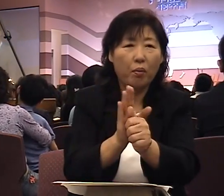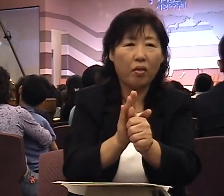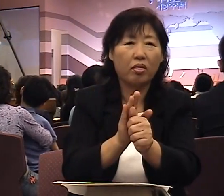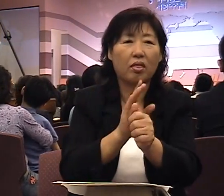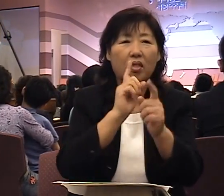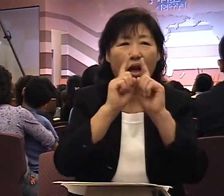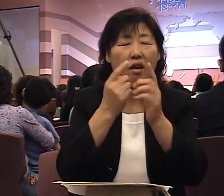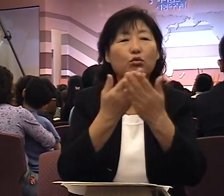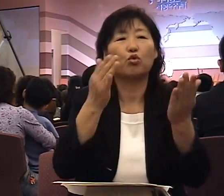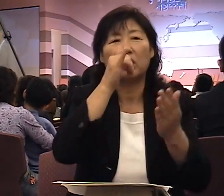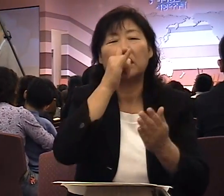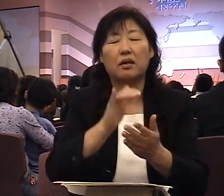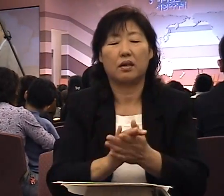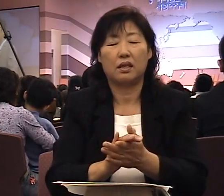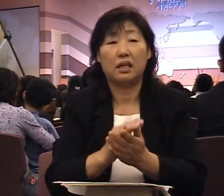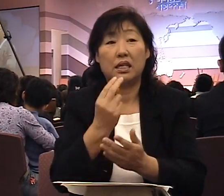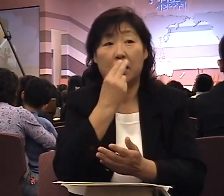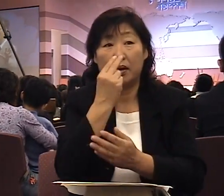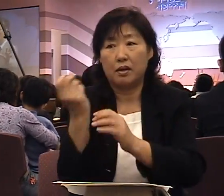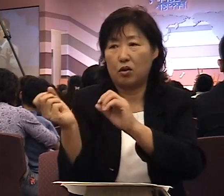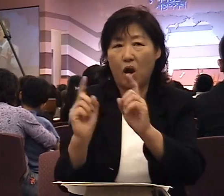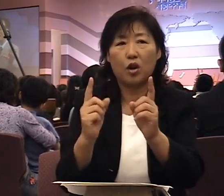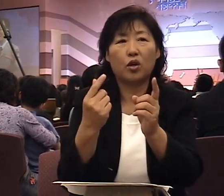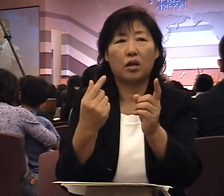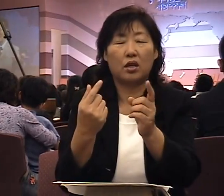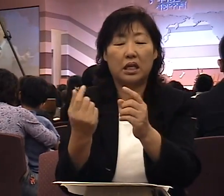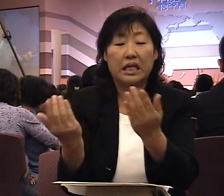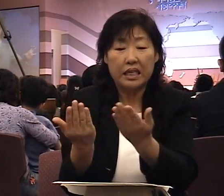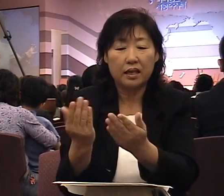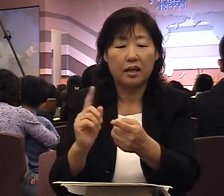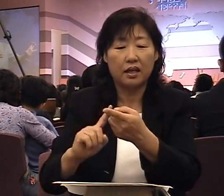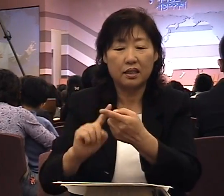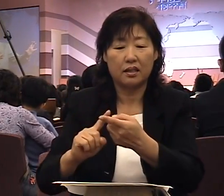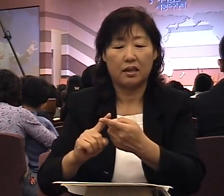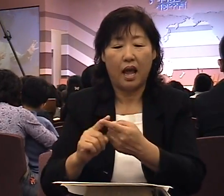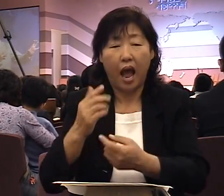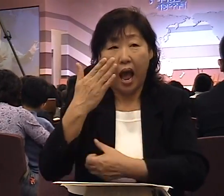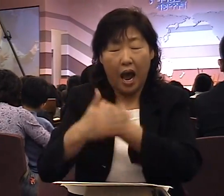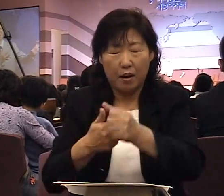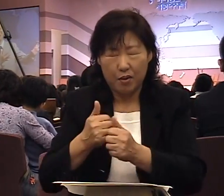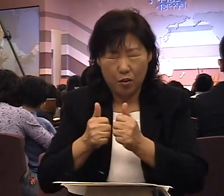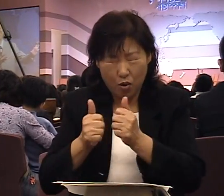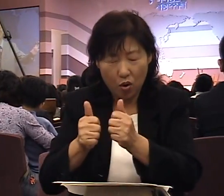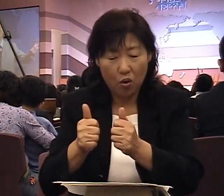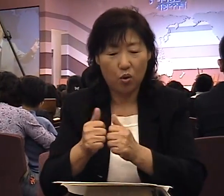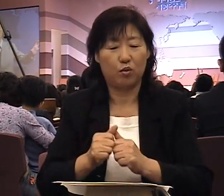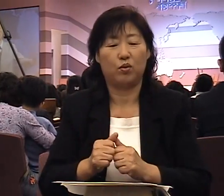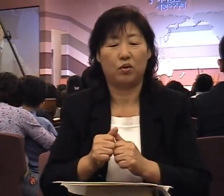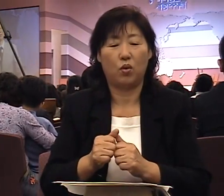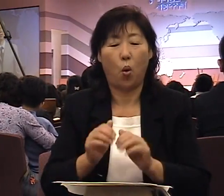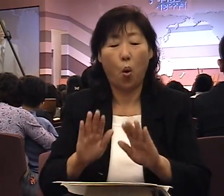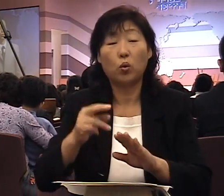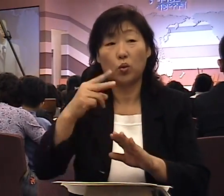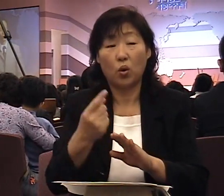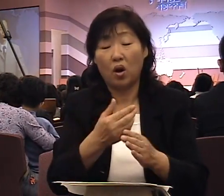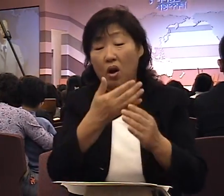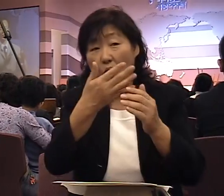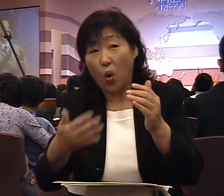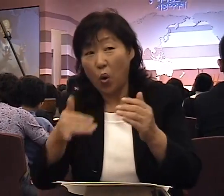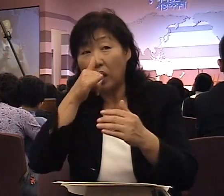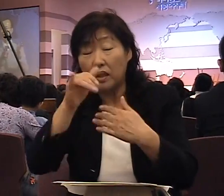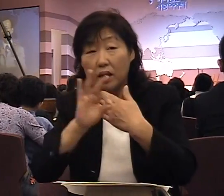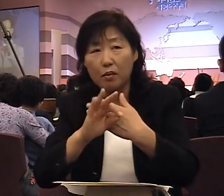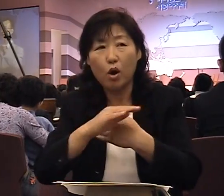여러분, 생명을 살리는 일에 하나님의 열정과 열심이 오늘도 흐르고 있다면